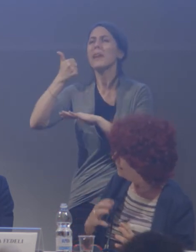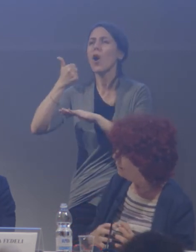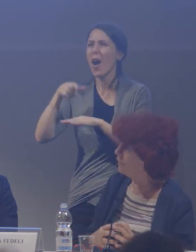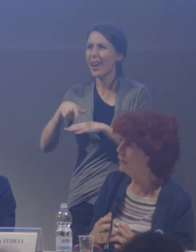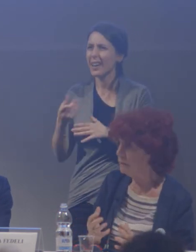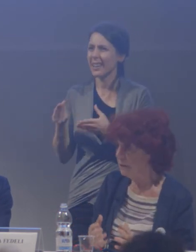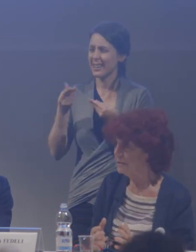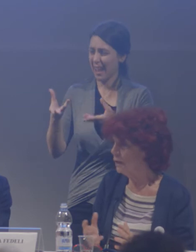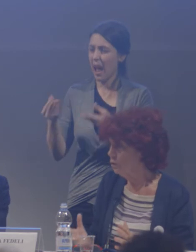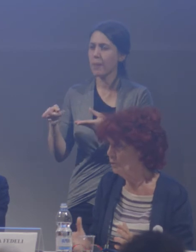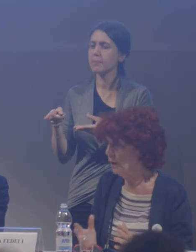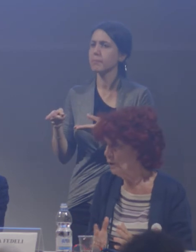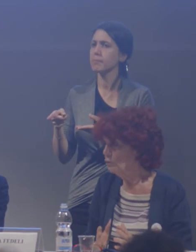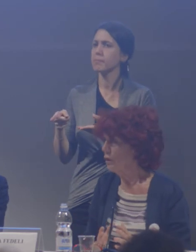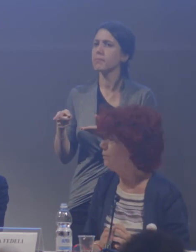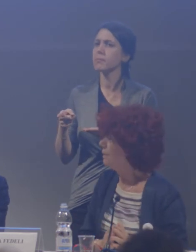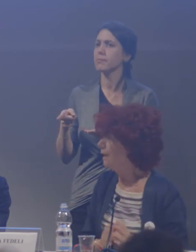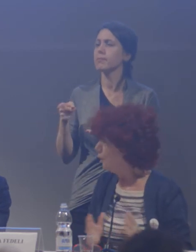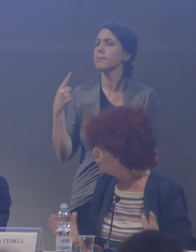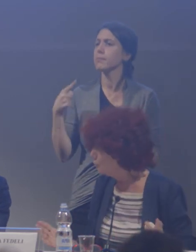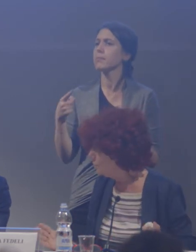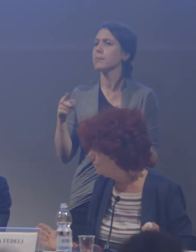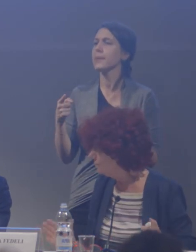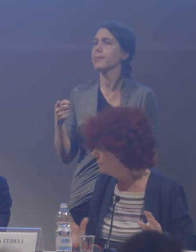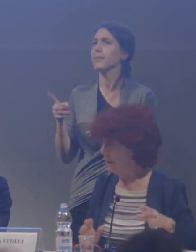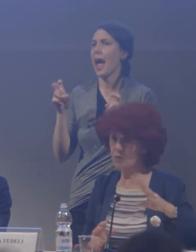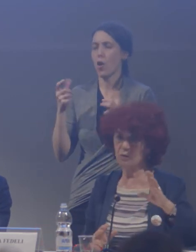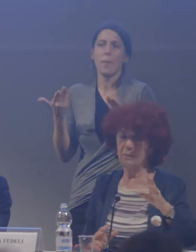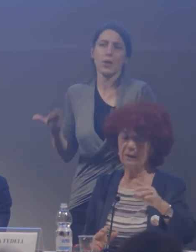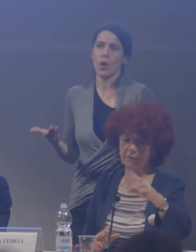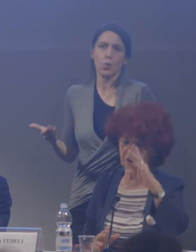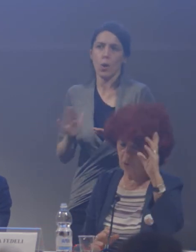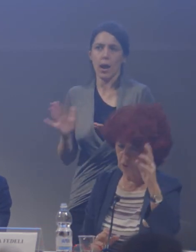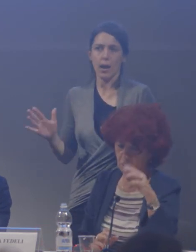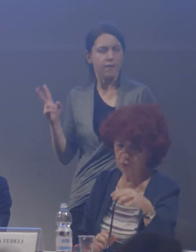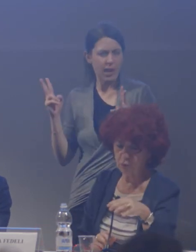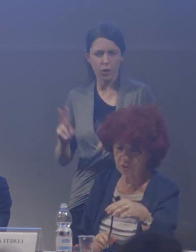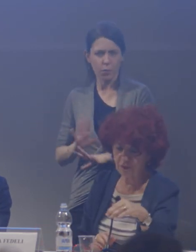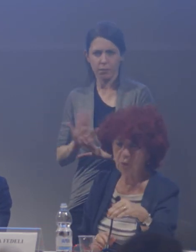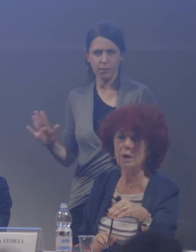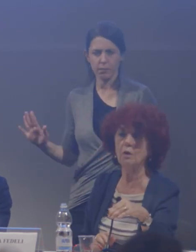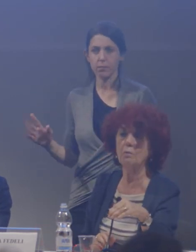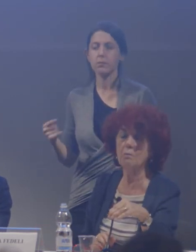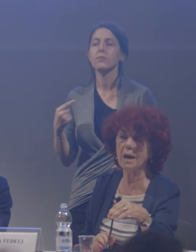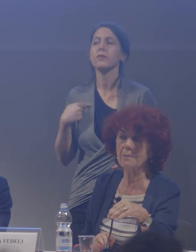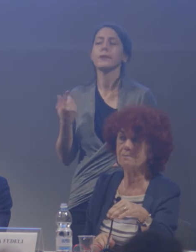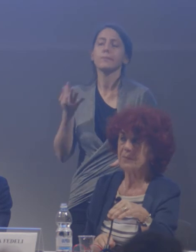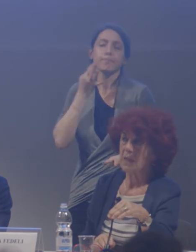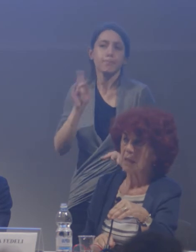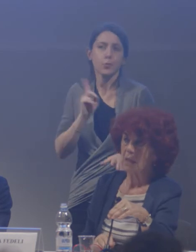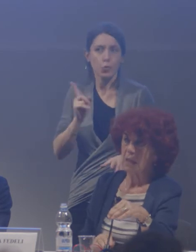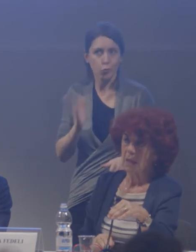agli interventi, secondo me è un tema dell'oggi, è assolutamente vero. Non ho potuto fare quello, ma